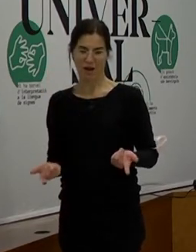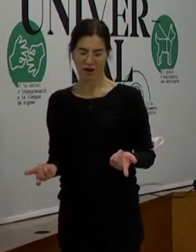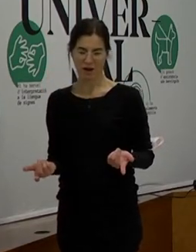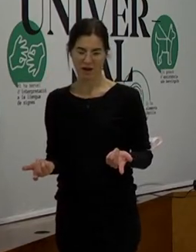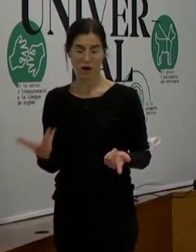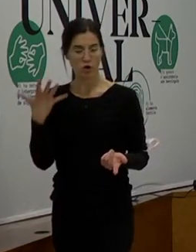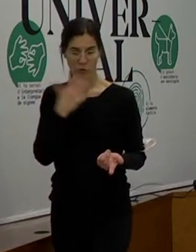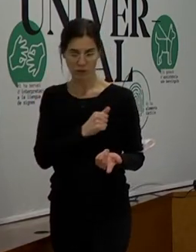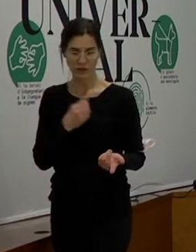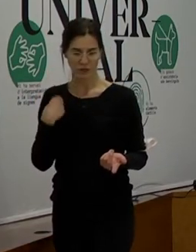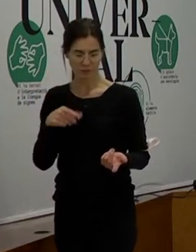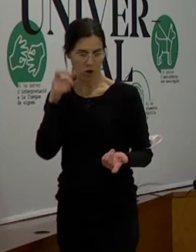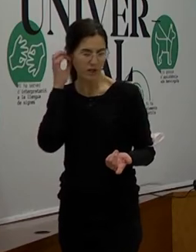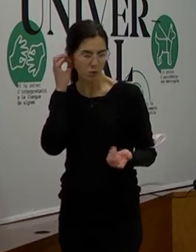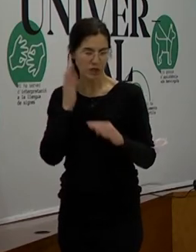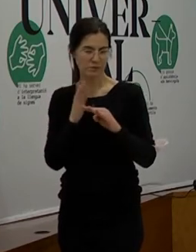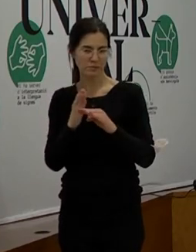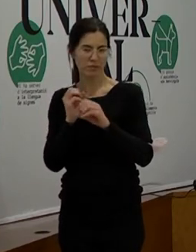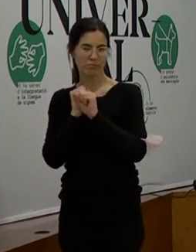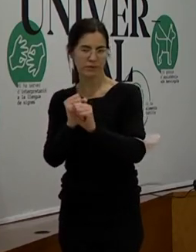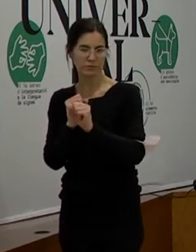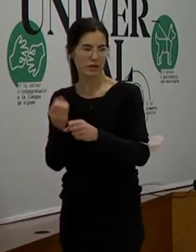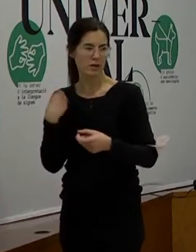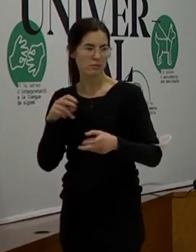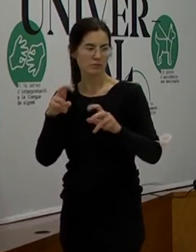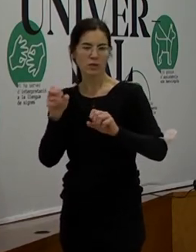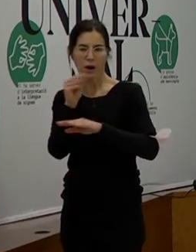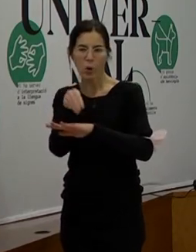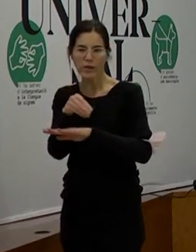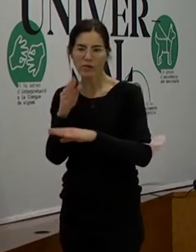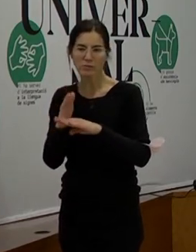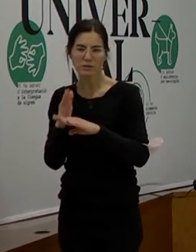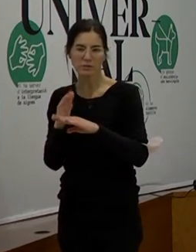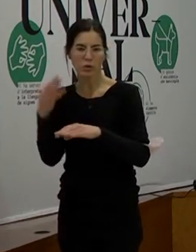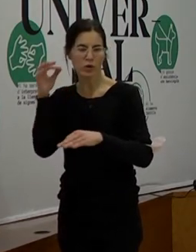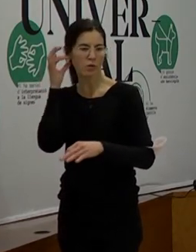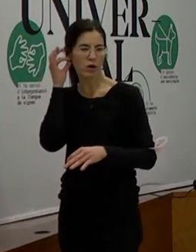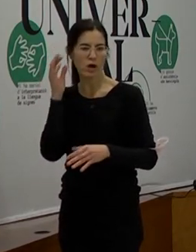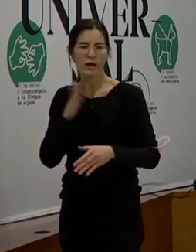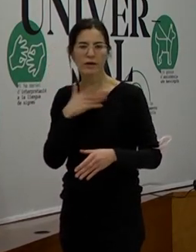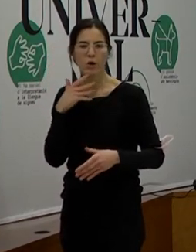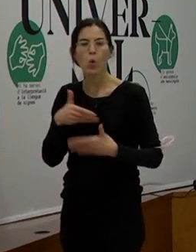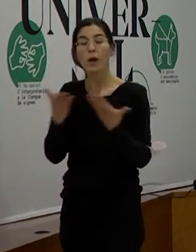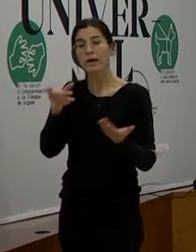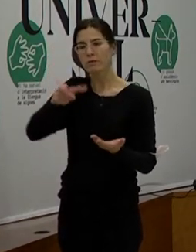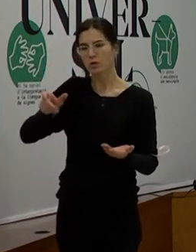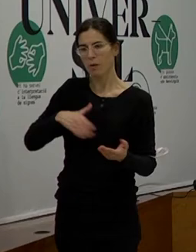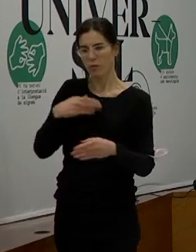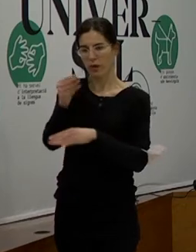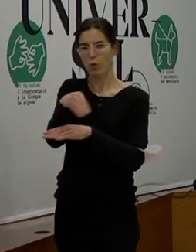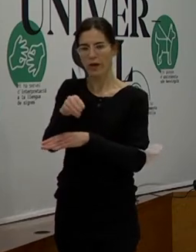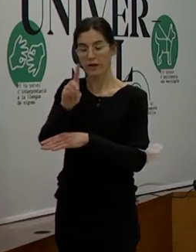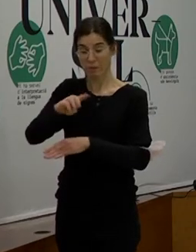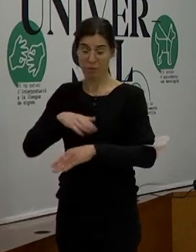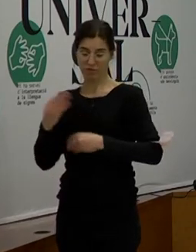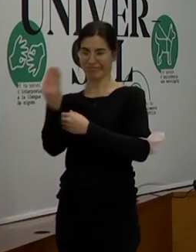Si no pot ser que les dones estiguin sempre amb el tema de los cuidados, no pot ser, qualsevol persona pot cuidar i pot ser